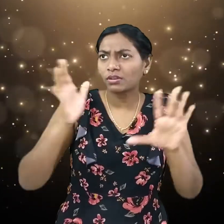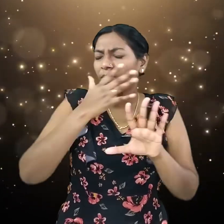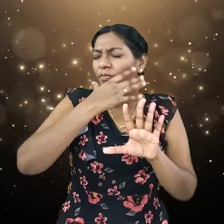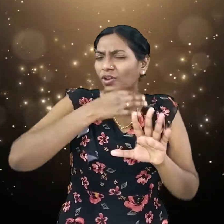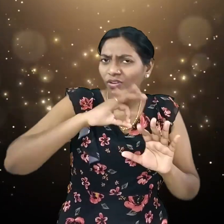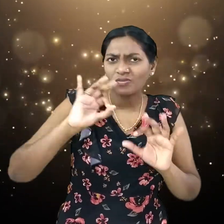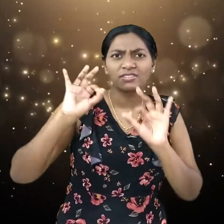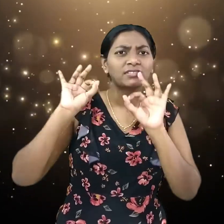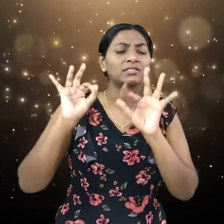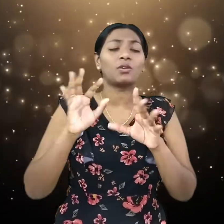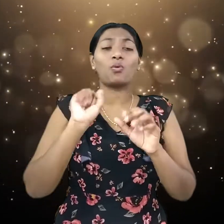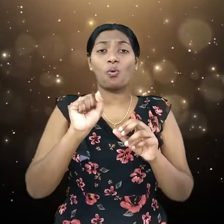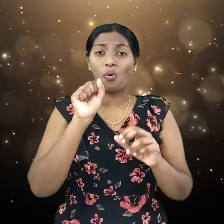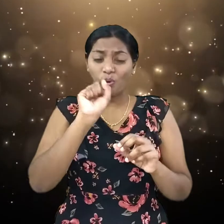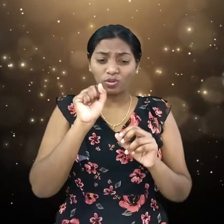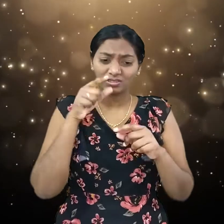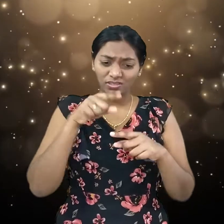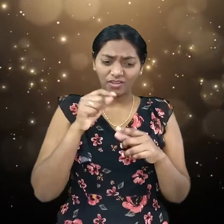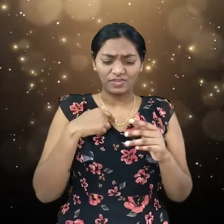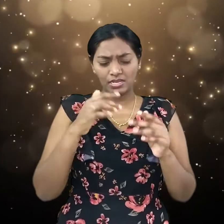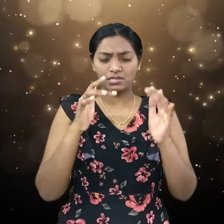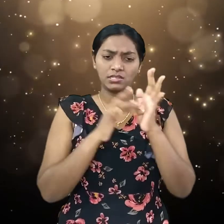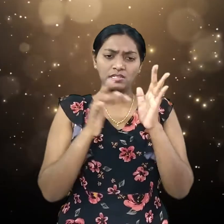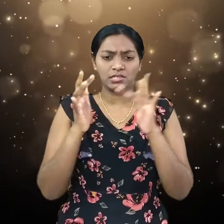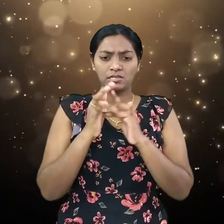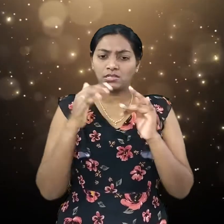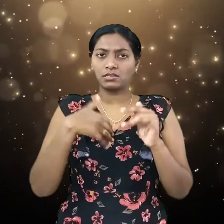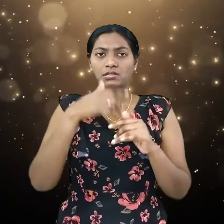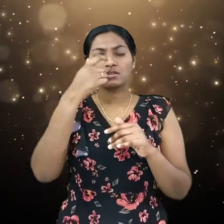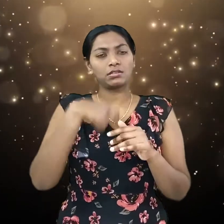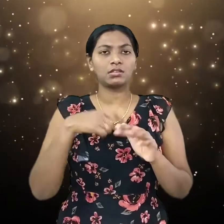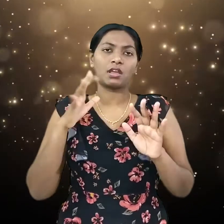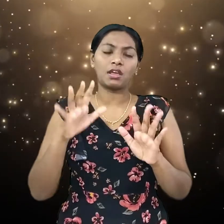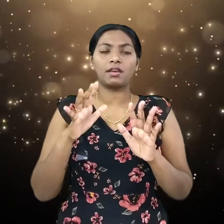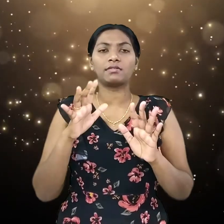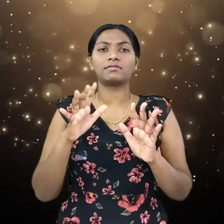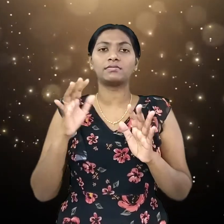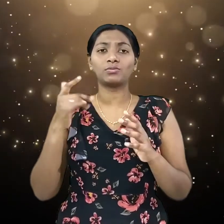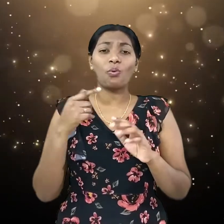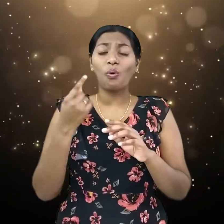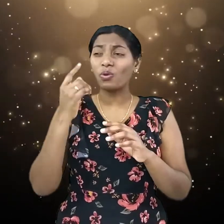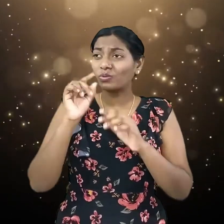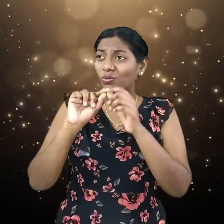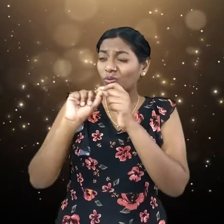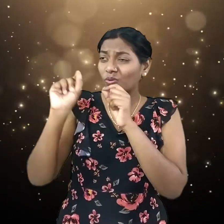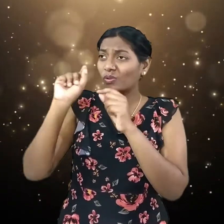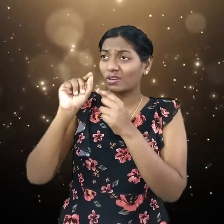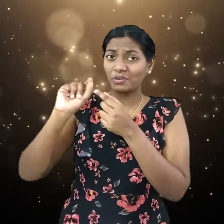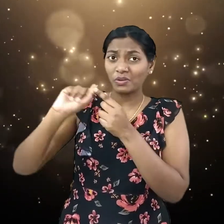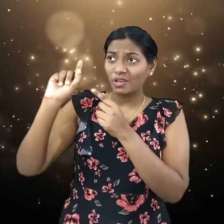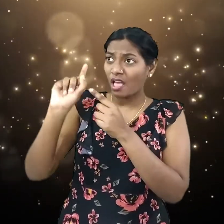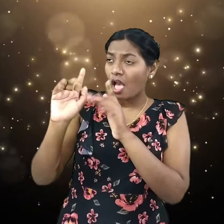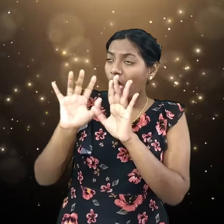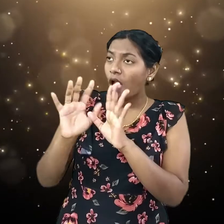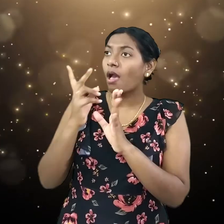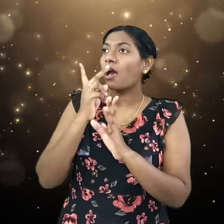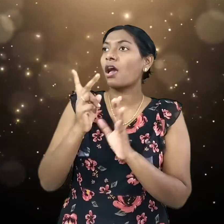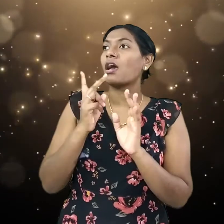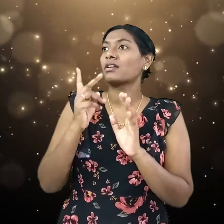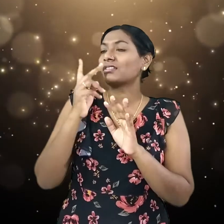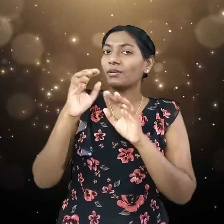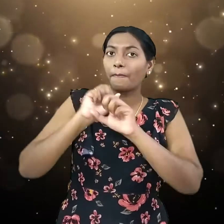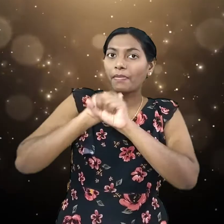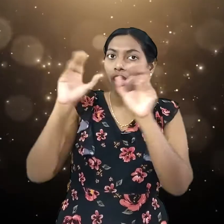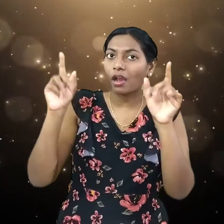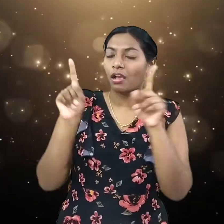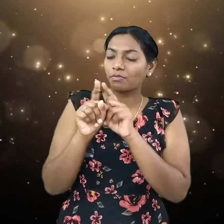है। आप अपने आप को मसीह के बाहर जान भी नहीं सकते, केवल उसकी ज्योति के अंतर्गत ही आपकी